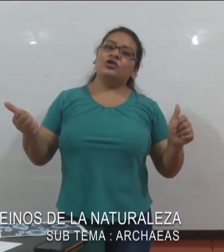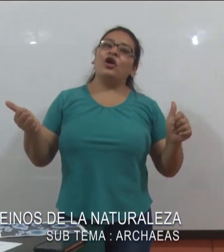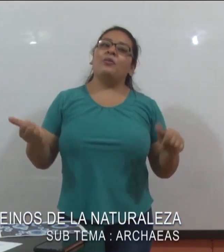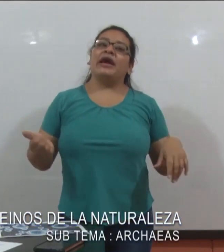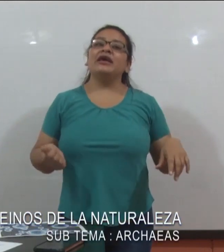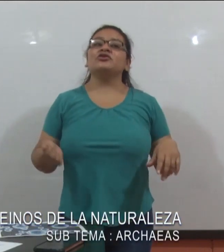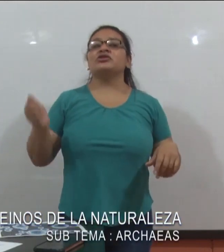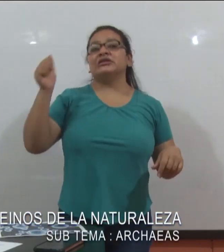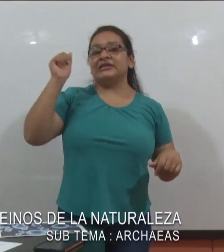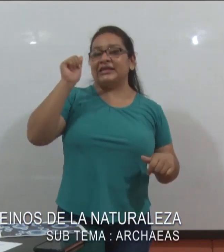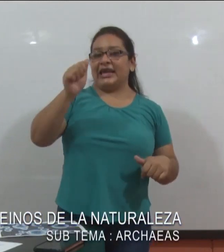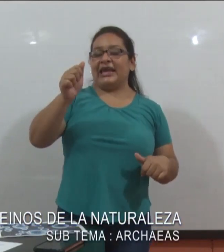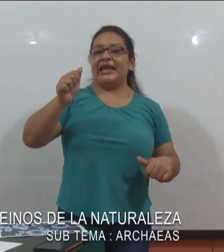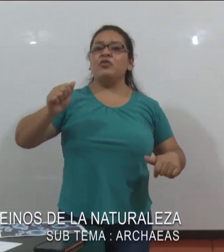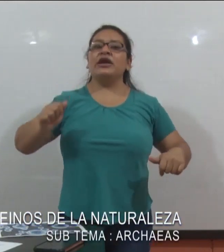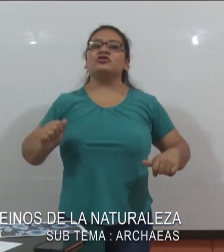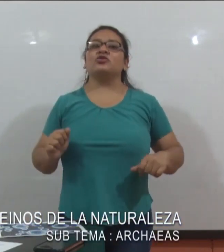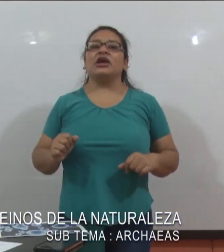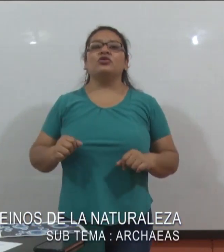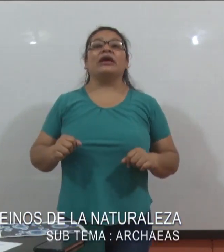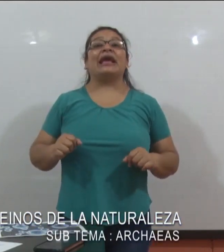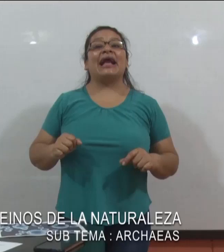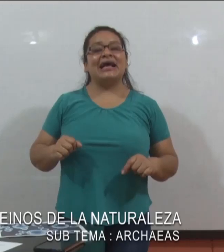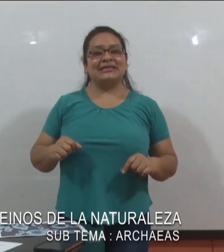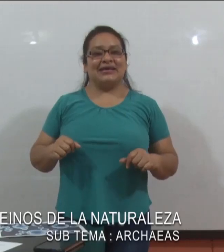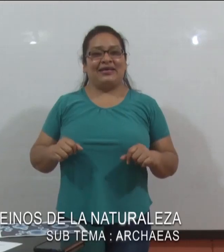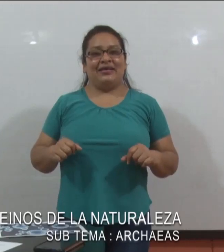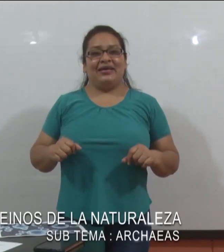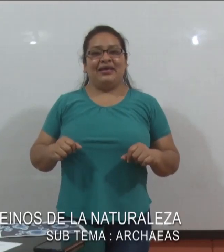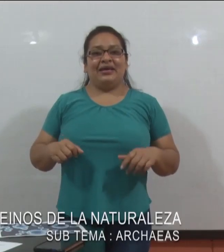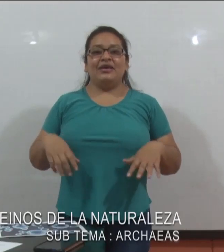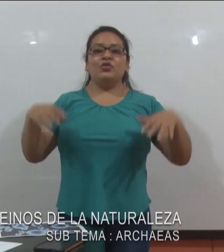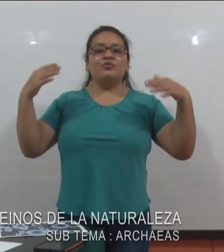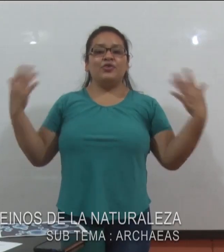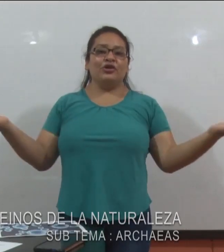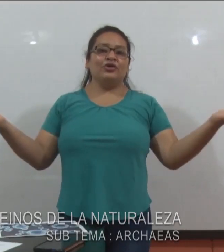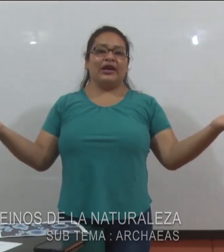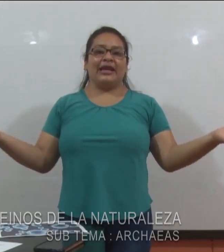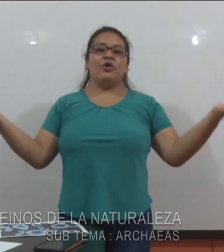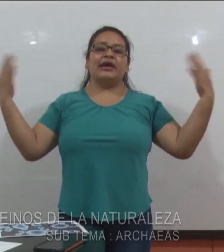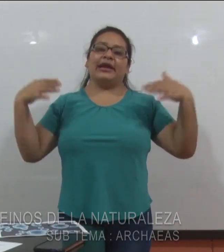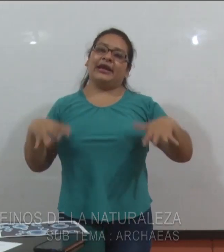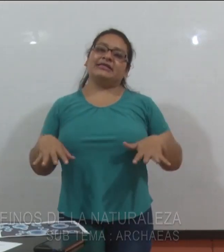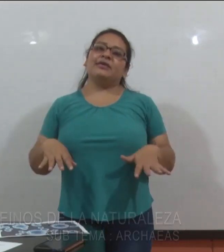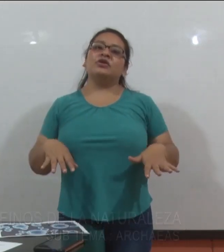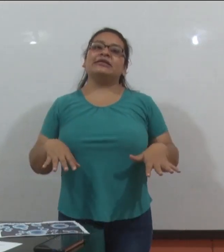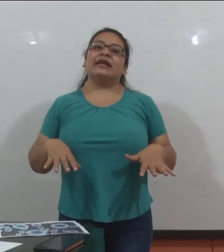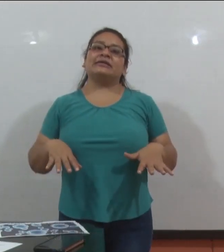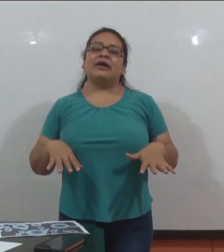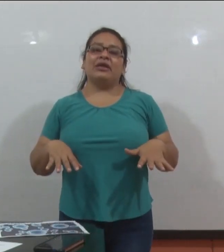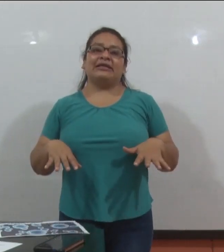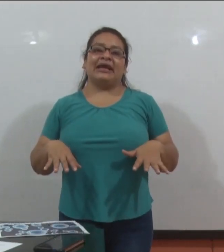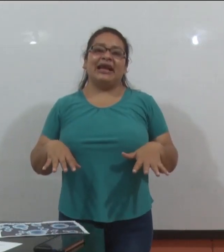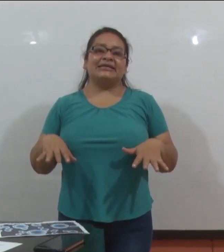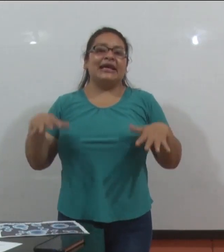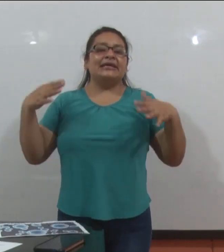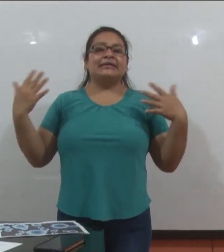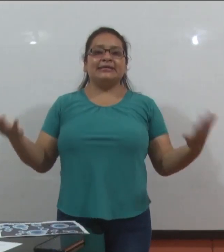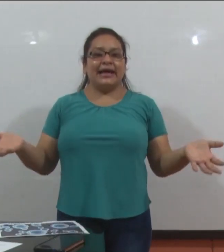los maestros te queremos estudiando en casa. Y muy pronto queremos que regresemos a las aulas de clase